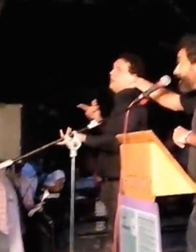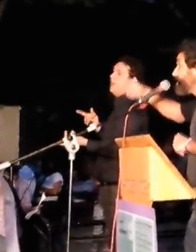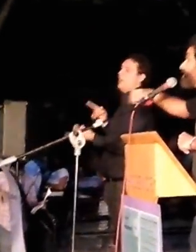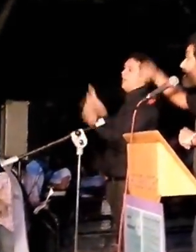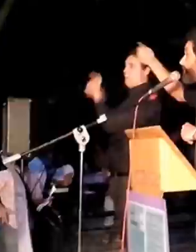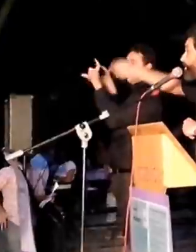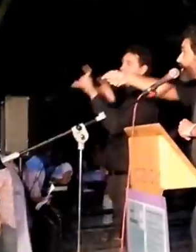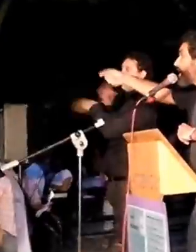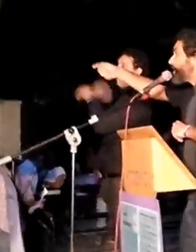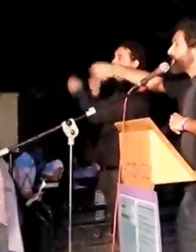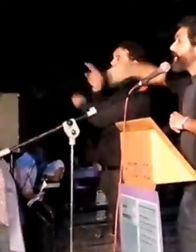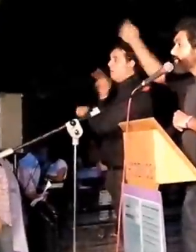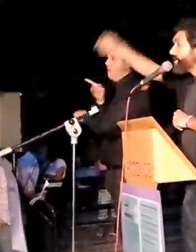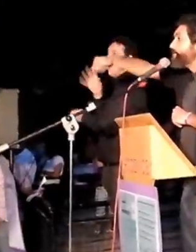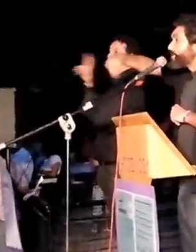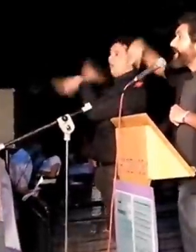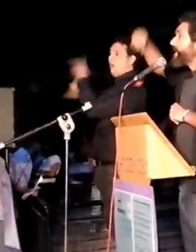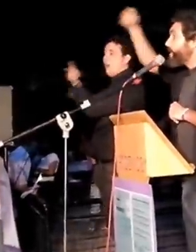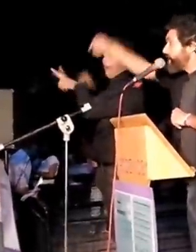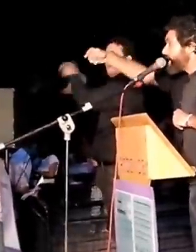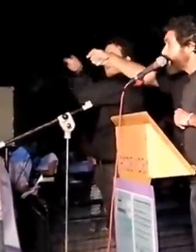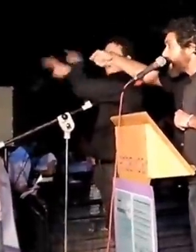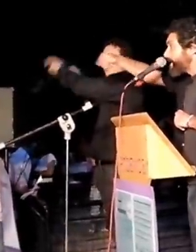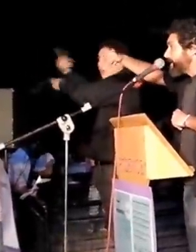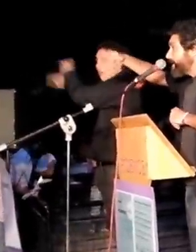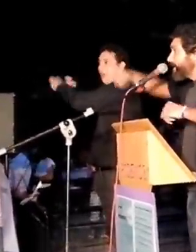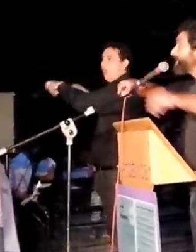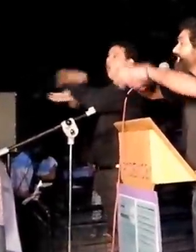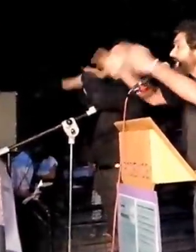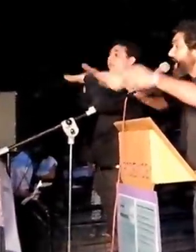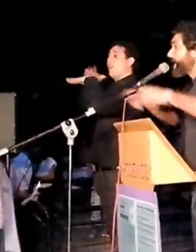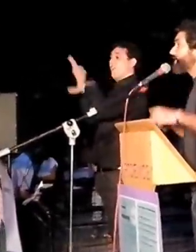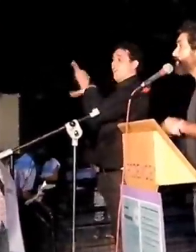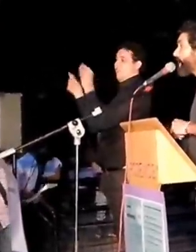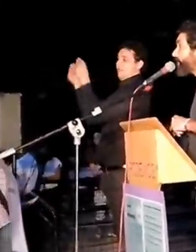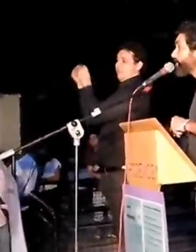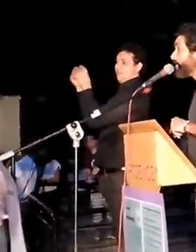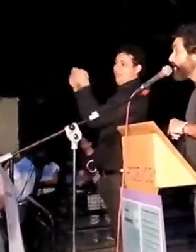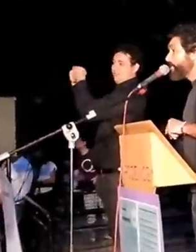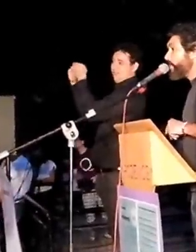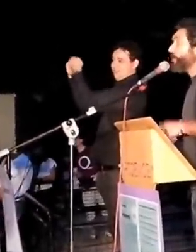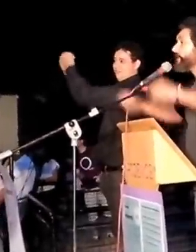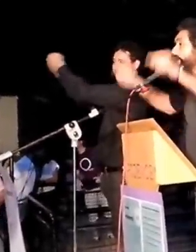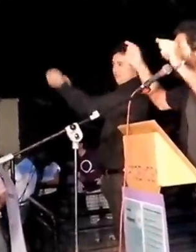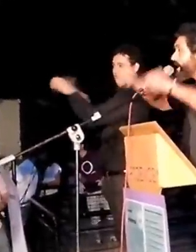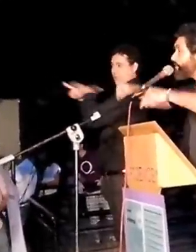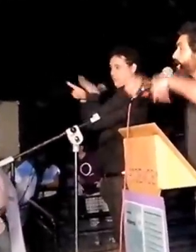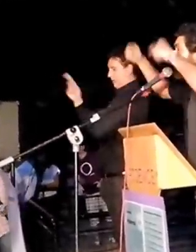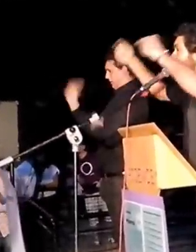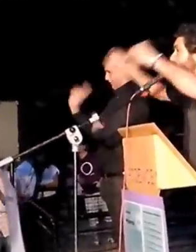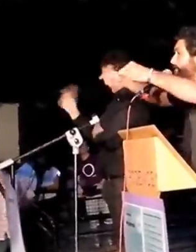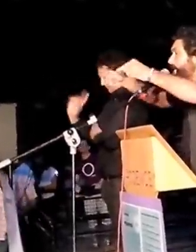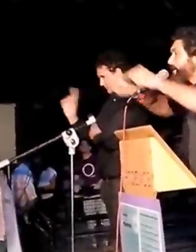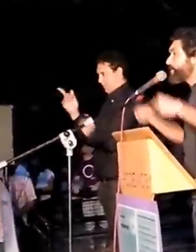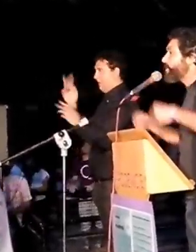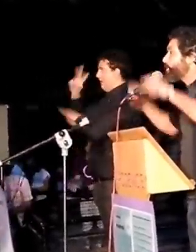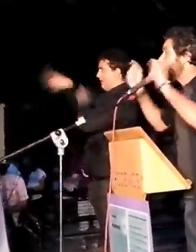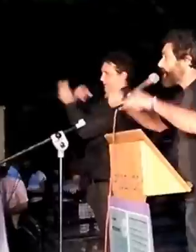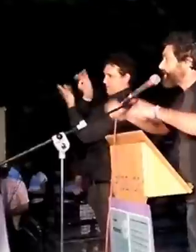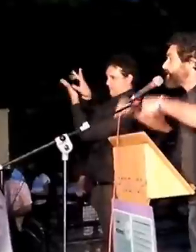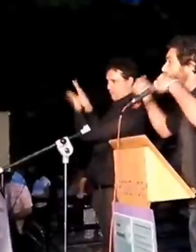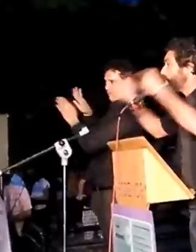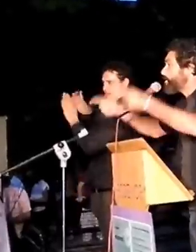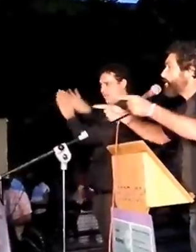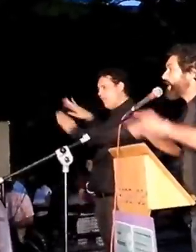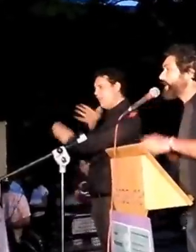lo haga mal, y se remunicipalice y los mismos que gobiernan sigan gestionando. No, queremos remunicipalización